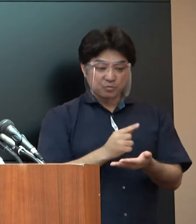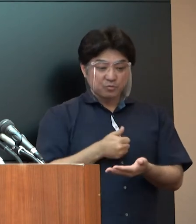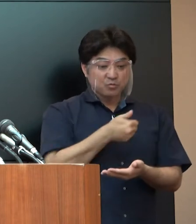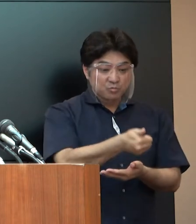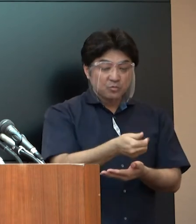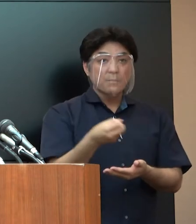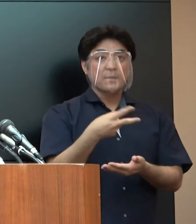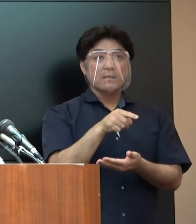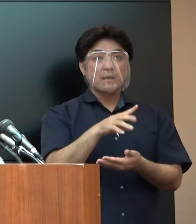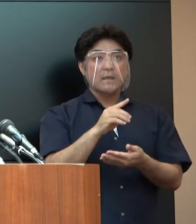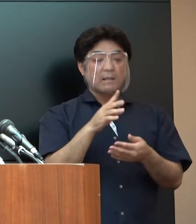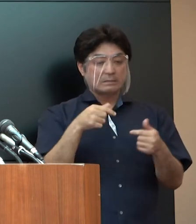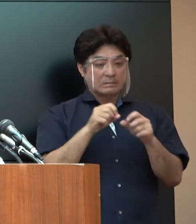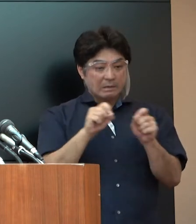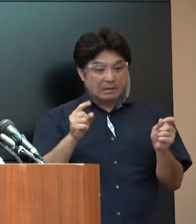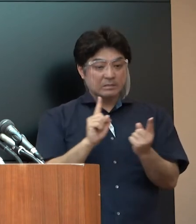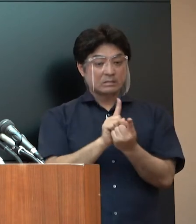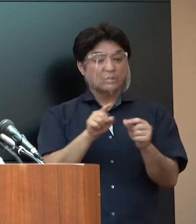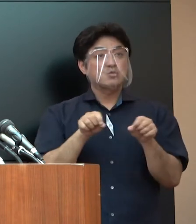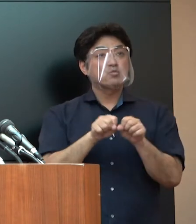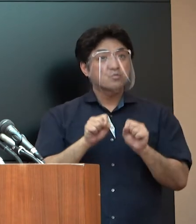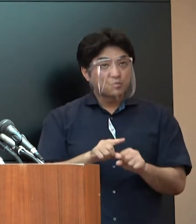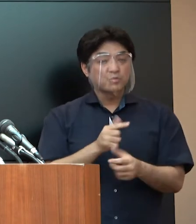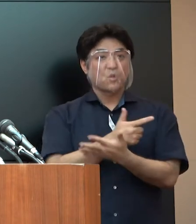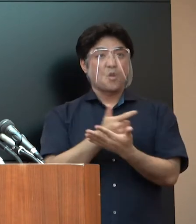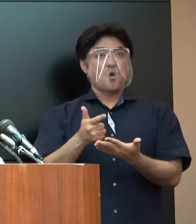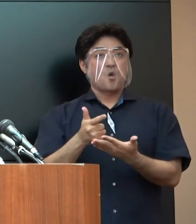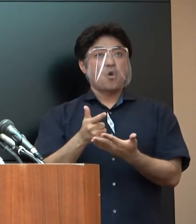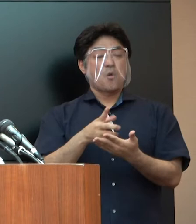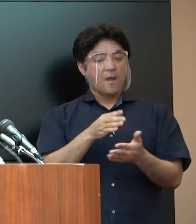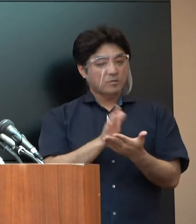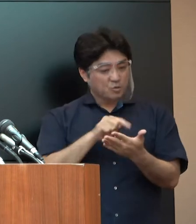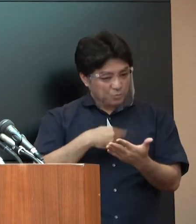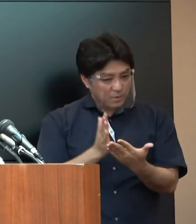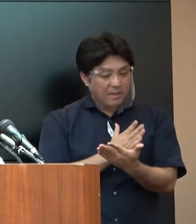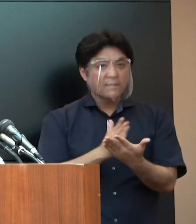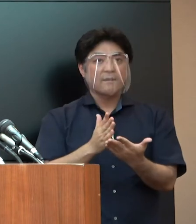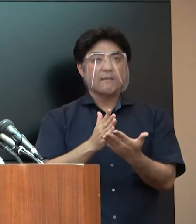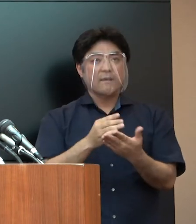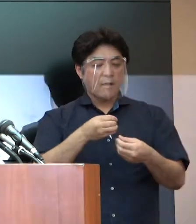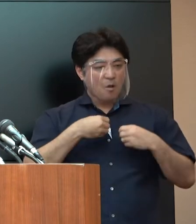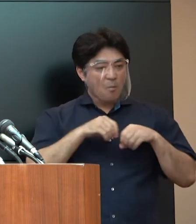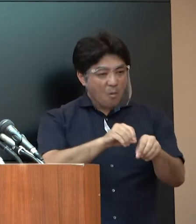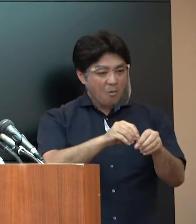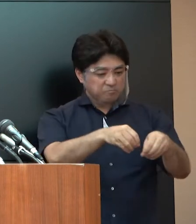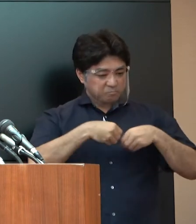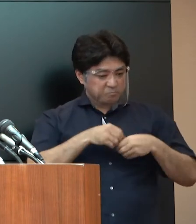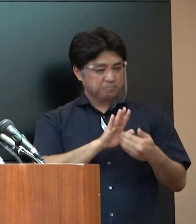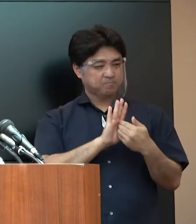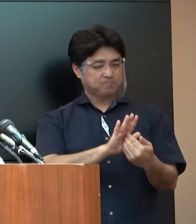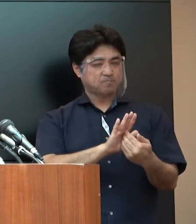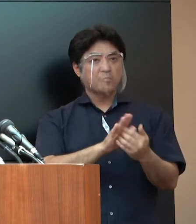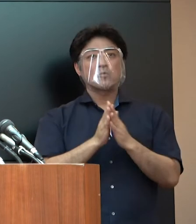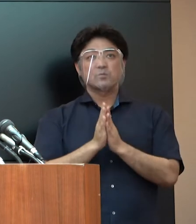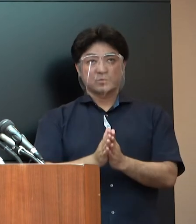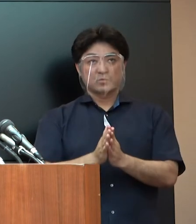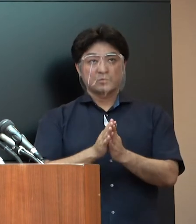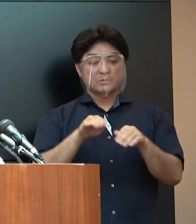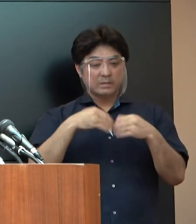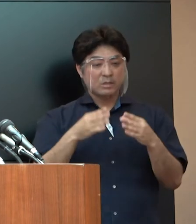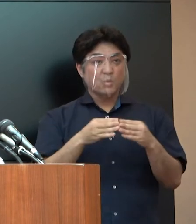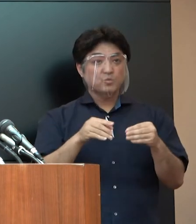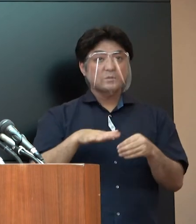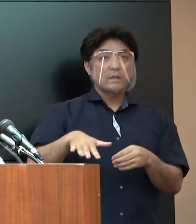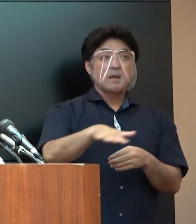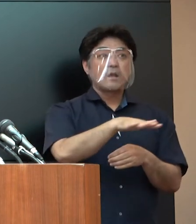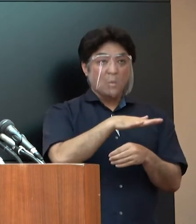との長時間の会食等については慎重な判断と感染予防の徹底をお願いします。全国的に接待を